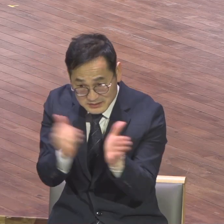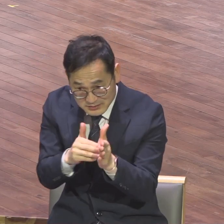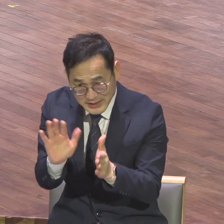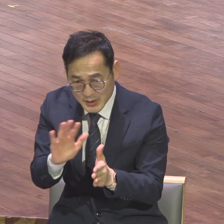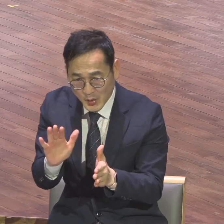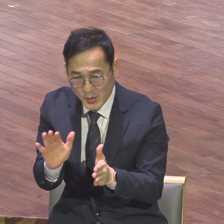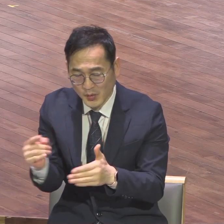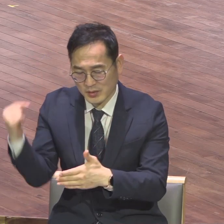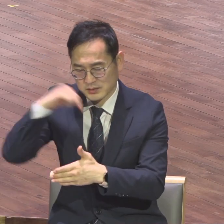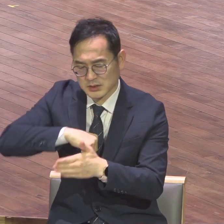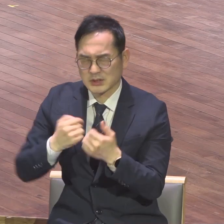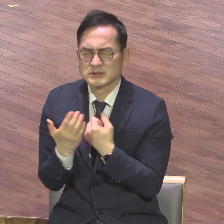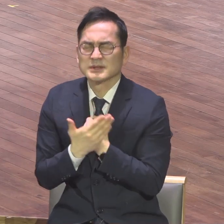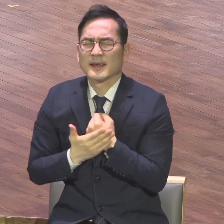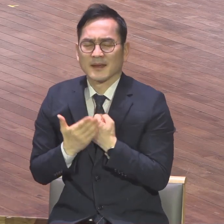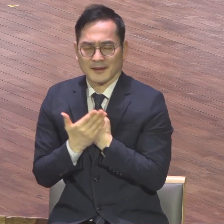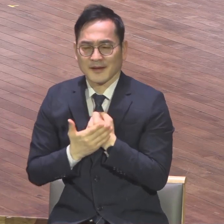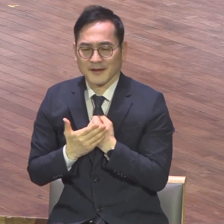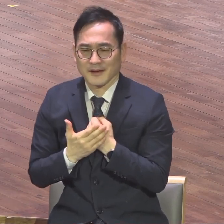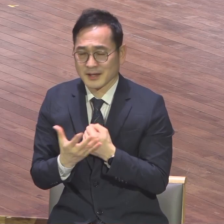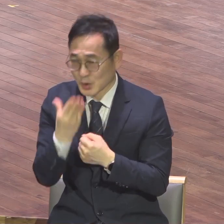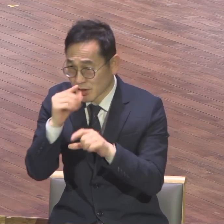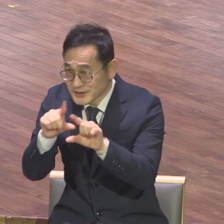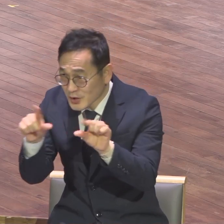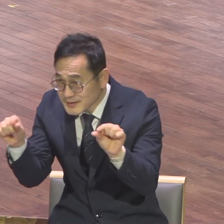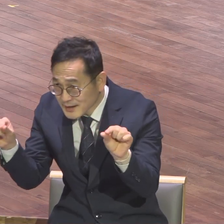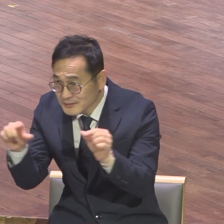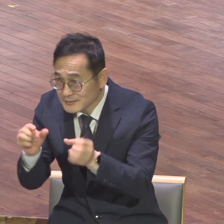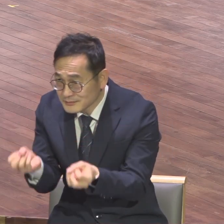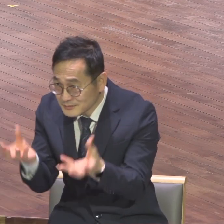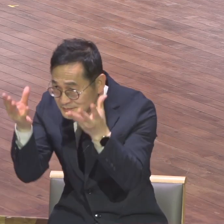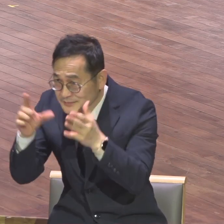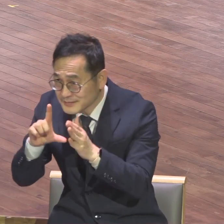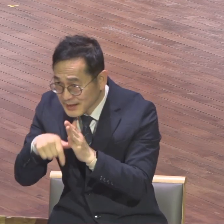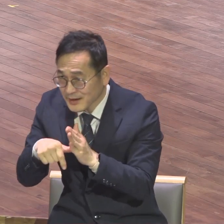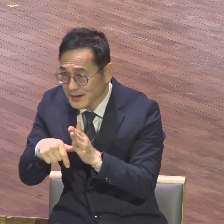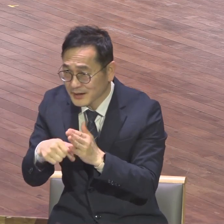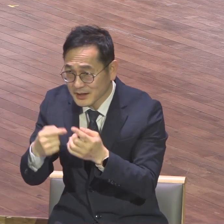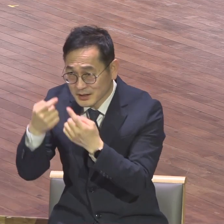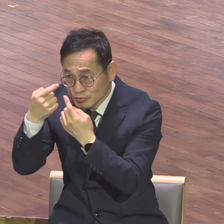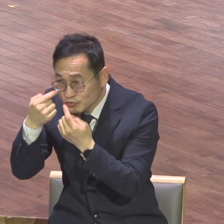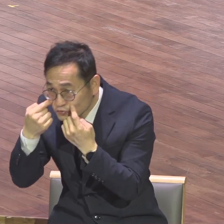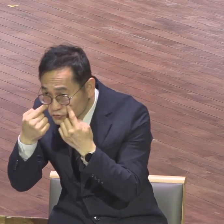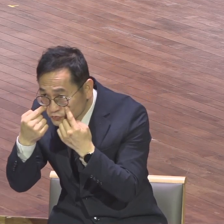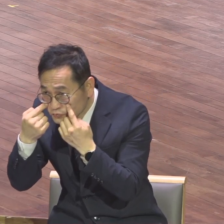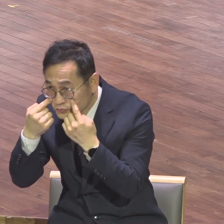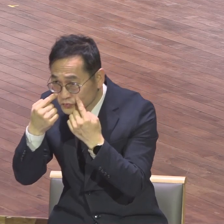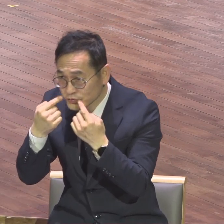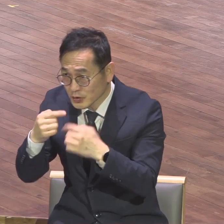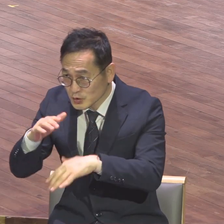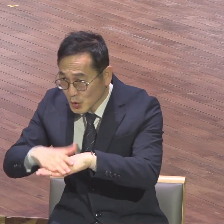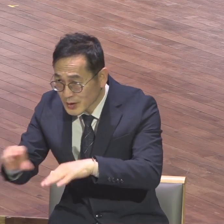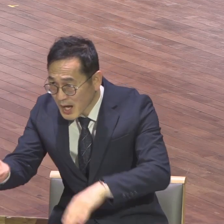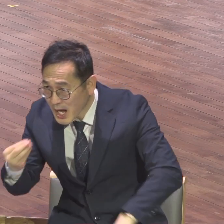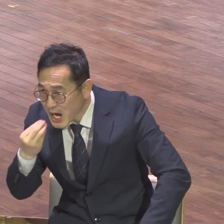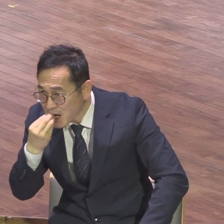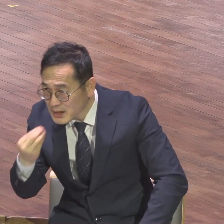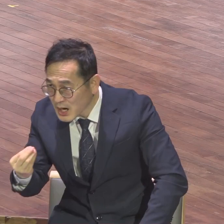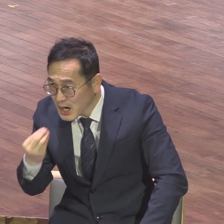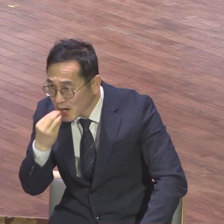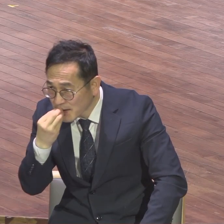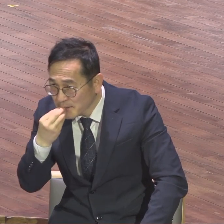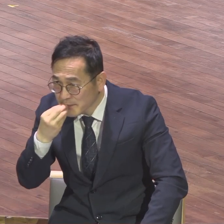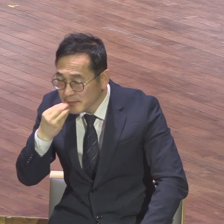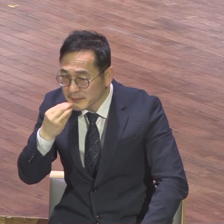은혜가 되지 않습니다. 우리가 성찬을 받을 때 우리의 눈과 우리의 귀와 우리의 손, 이 미각으로만,